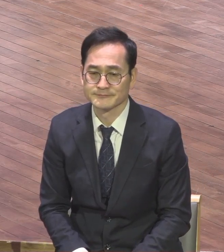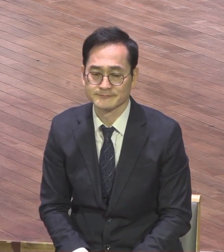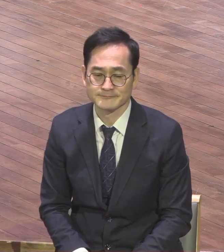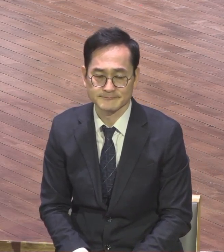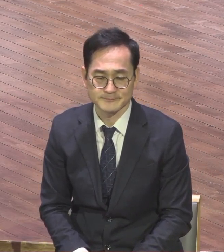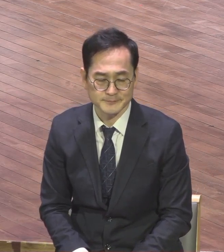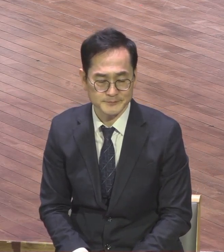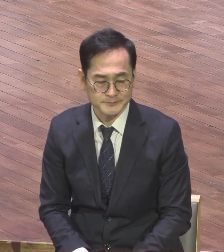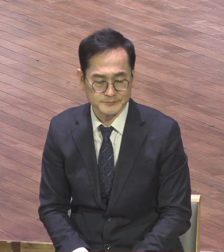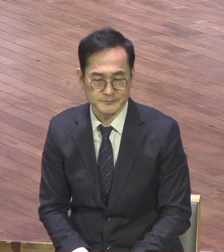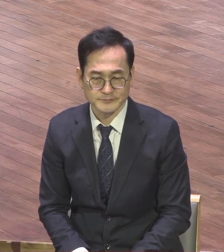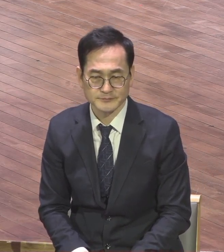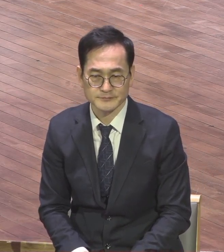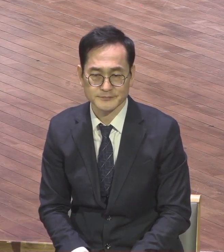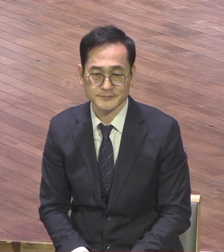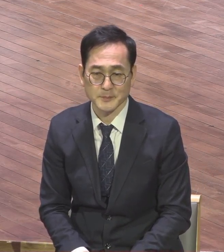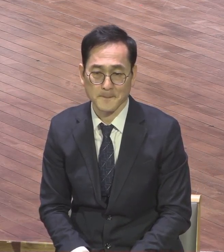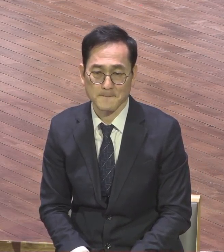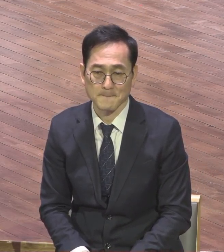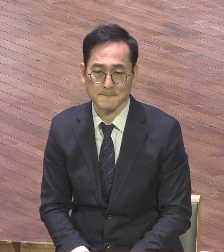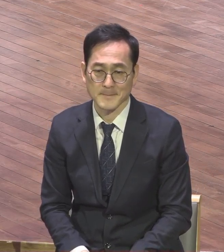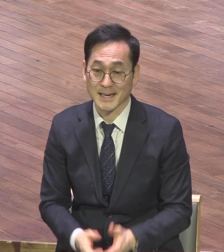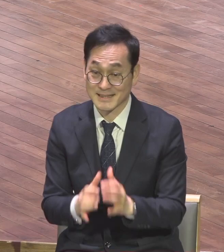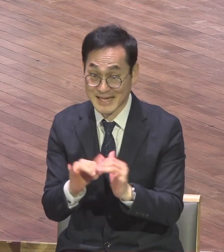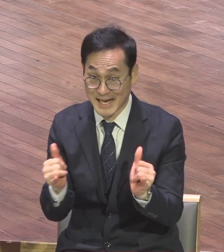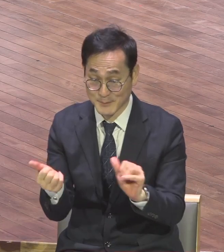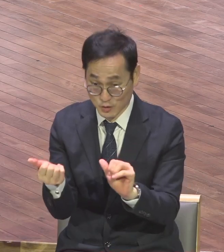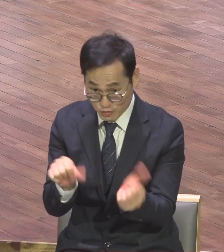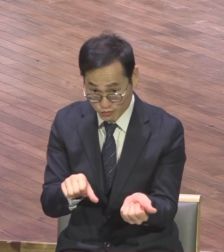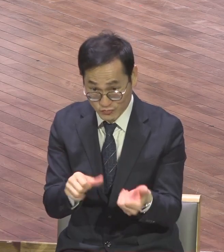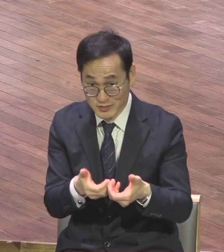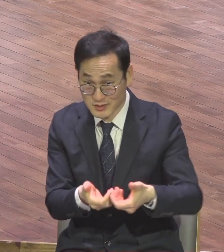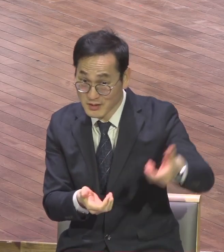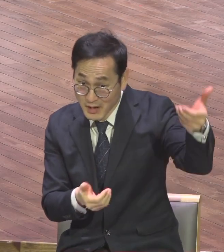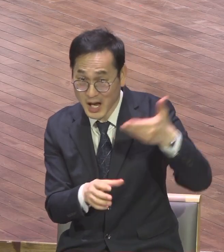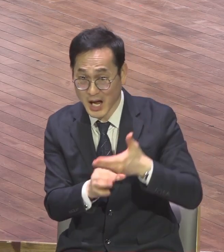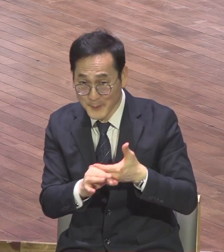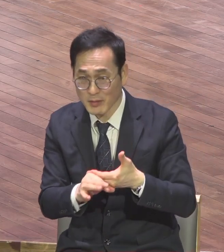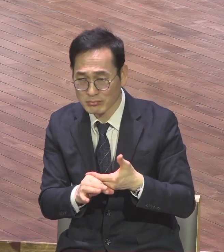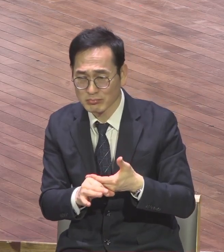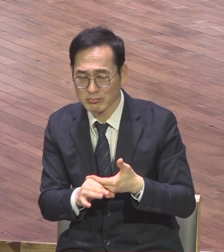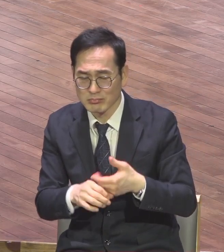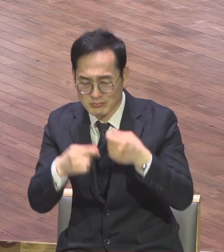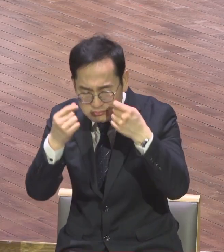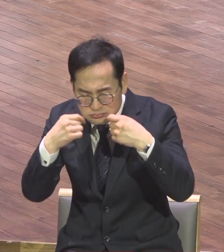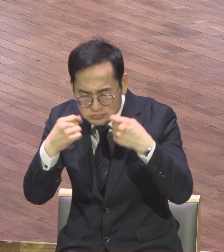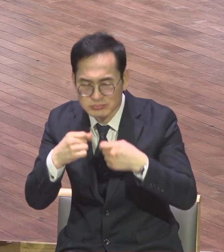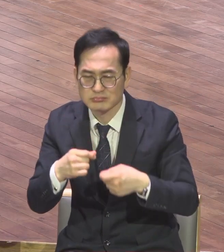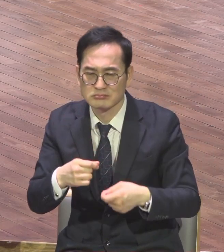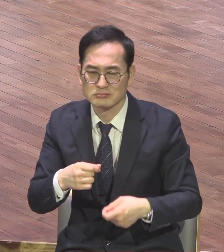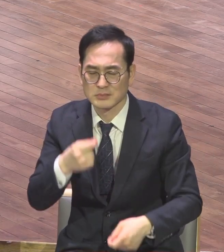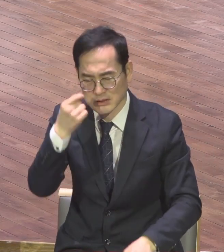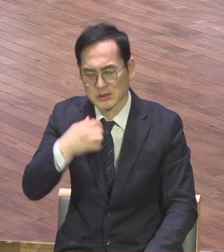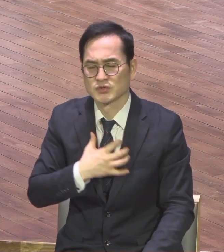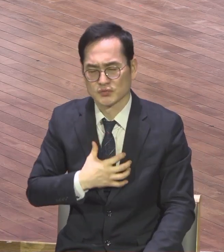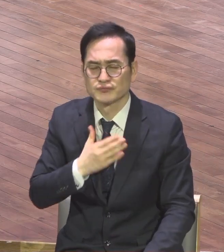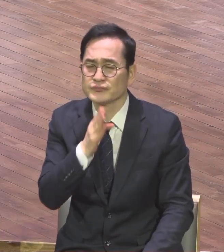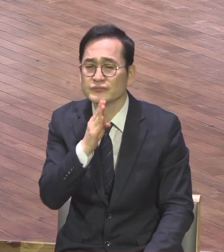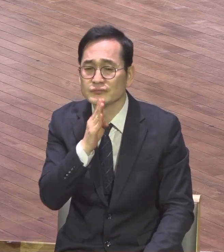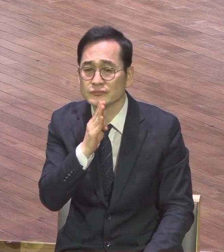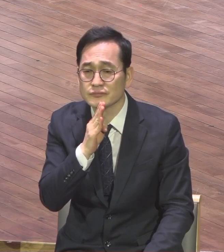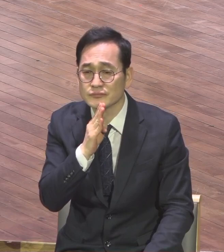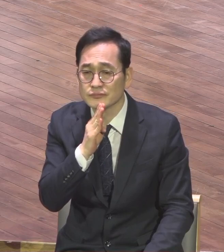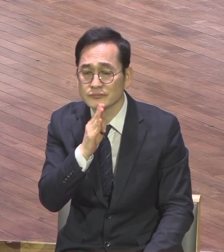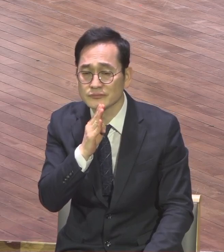아멘. 사람이 이렇게 이별하면 순간 눈물은 나지요. 왜 부모가 돌아가신데 왜 가족이 돌아 안 울겠어요.